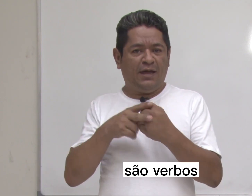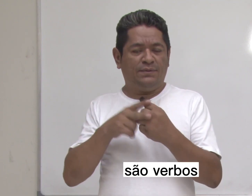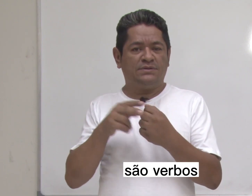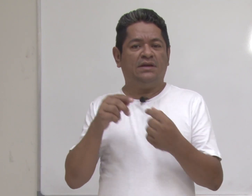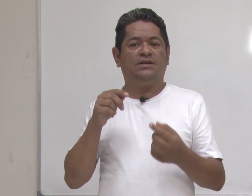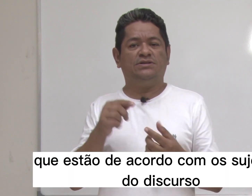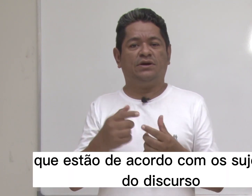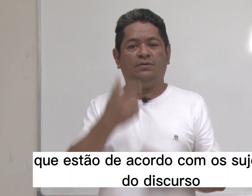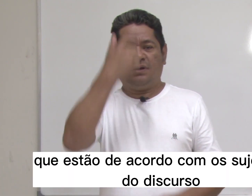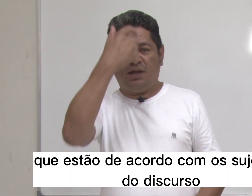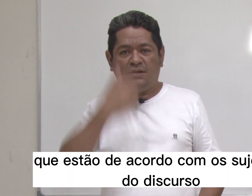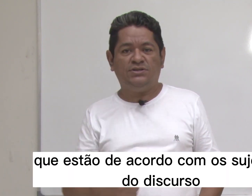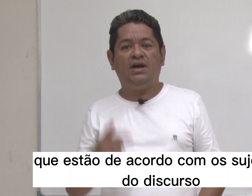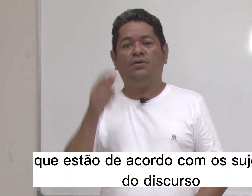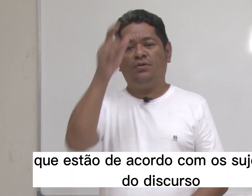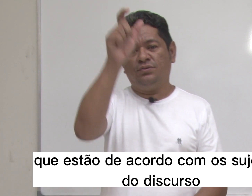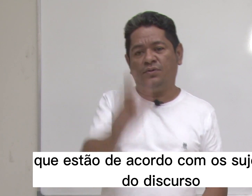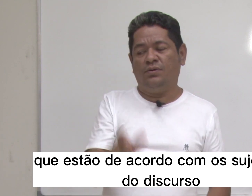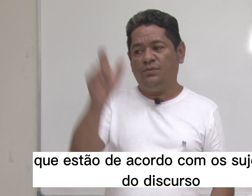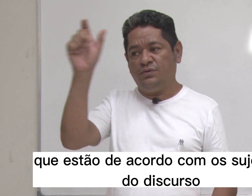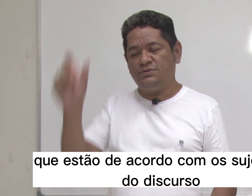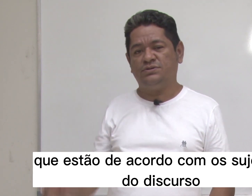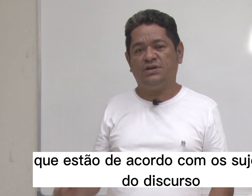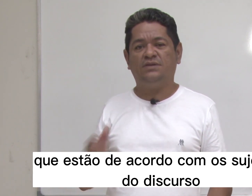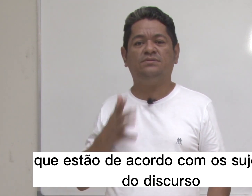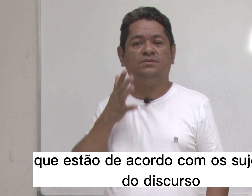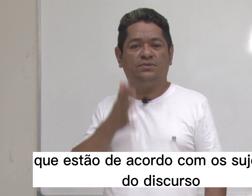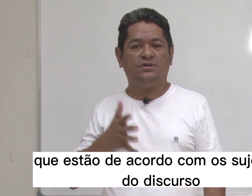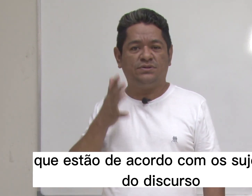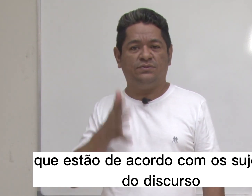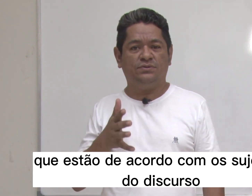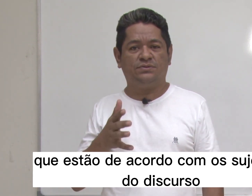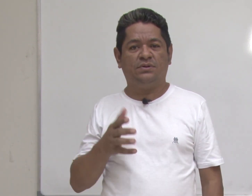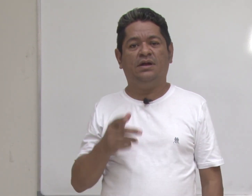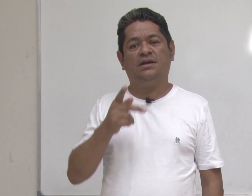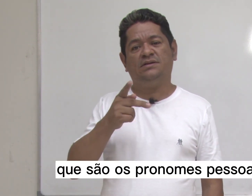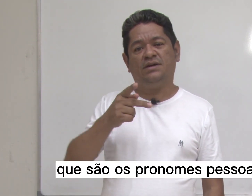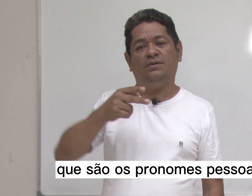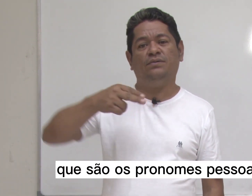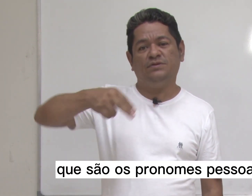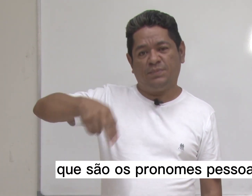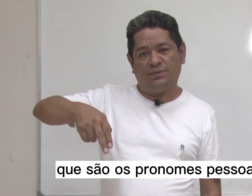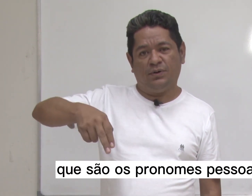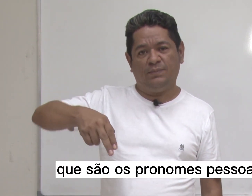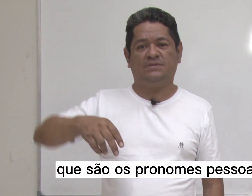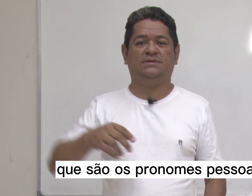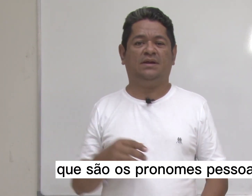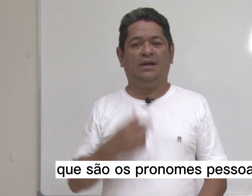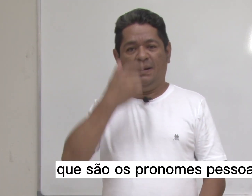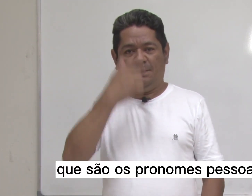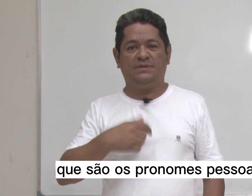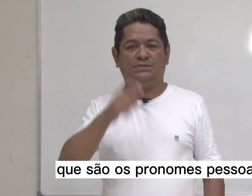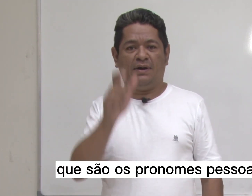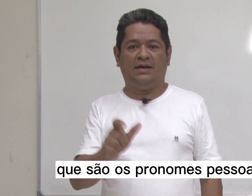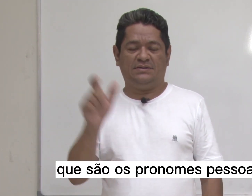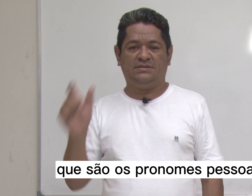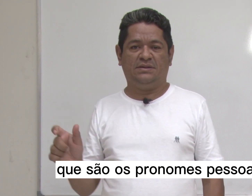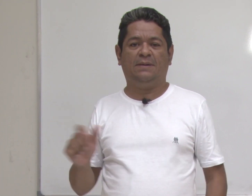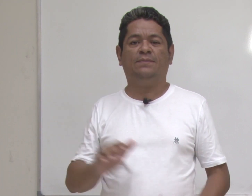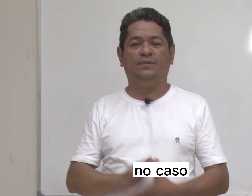verbos que estão de acordo com os sujeitos do discurso, que são os pronomes pessoais, no